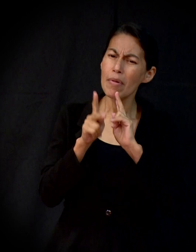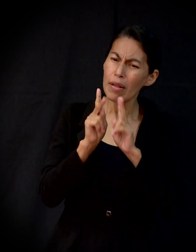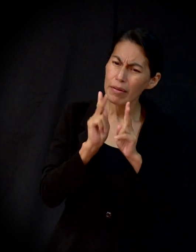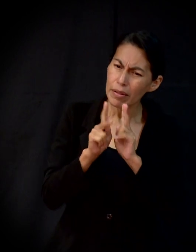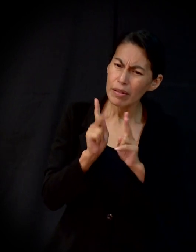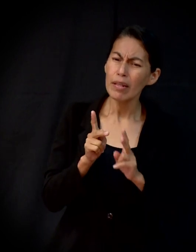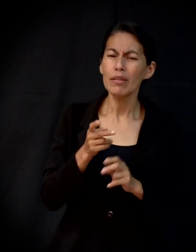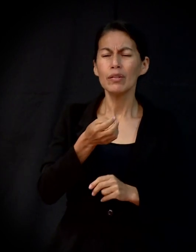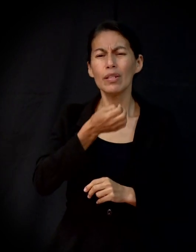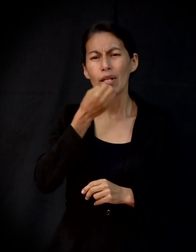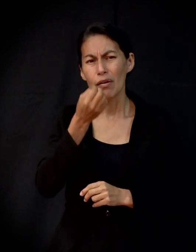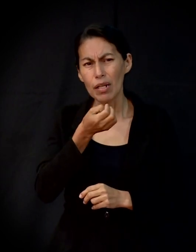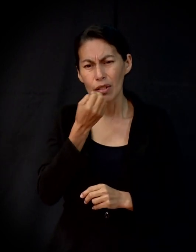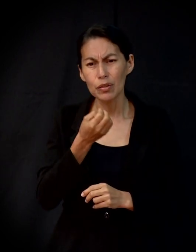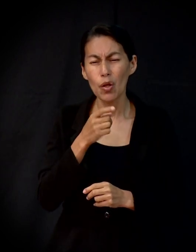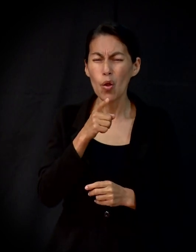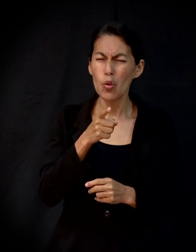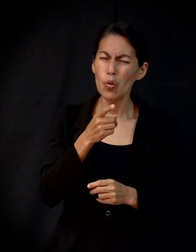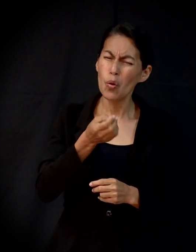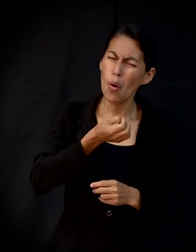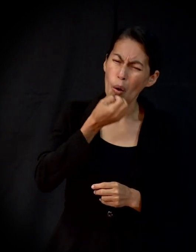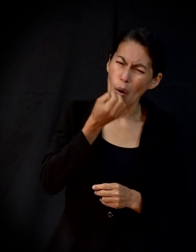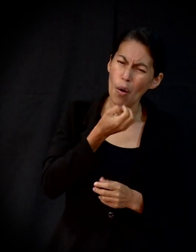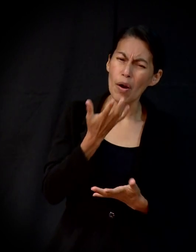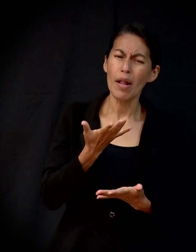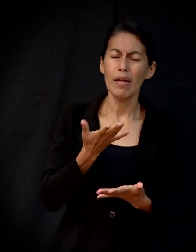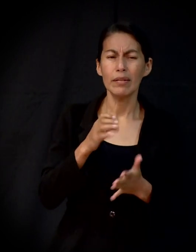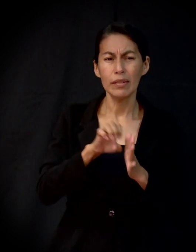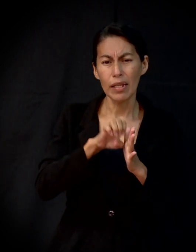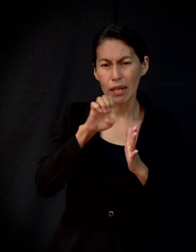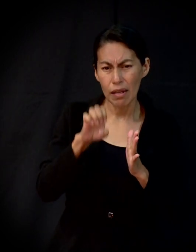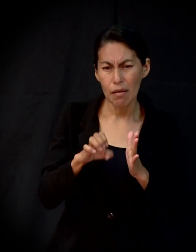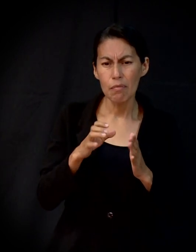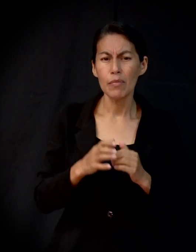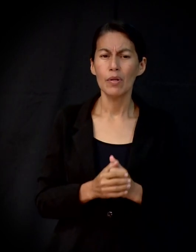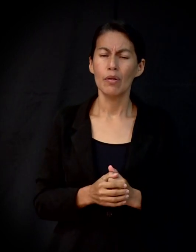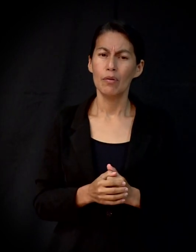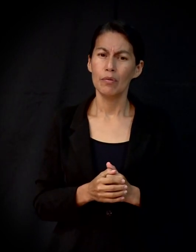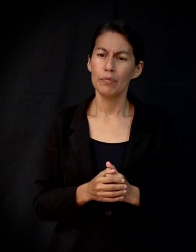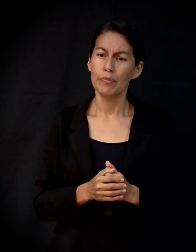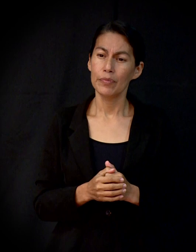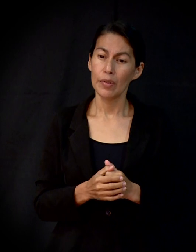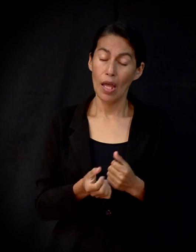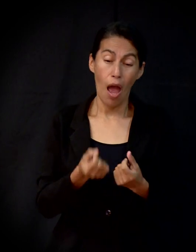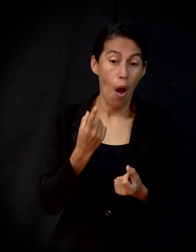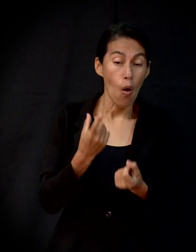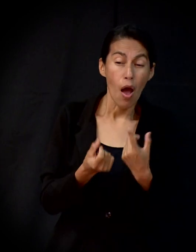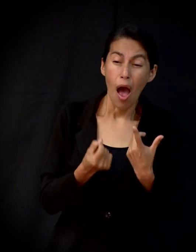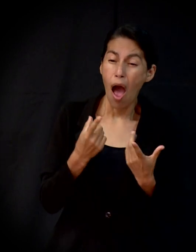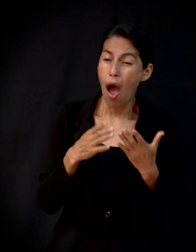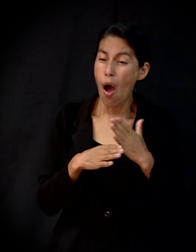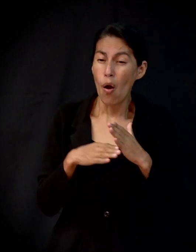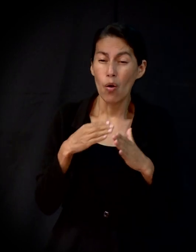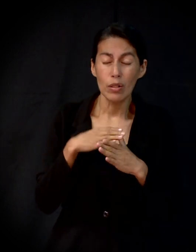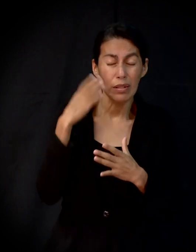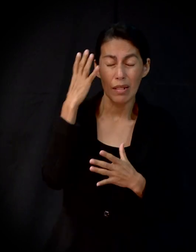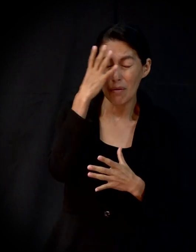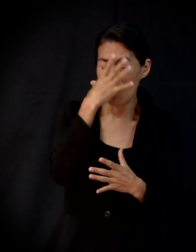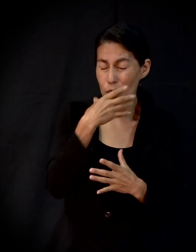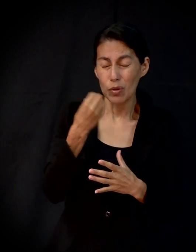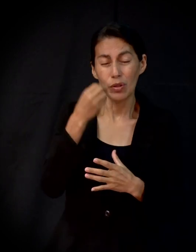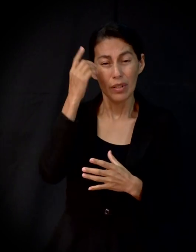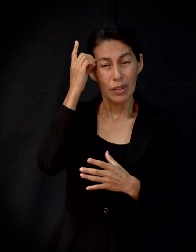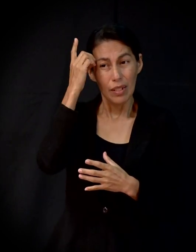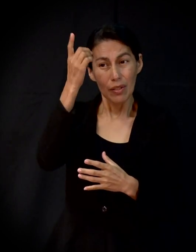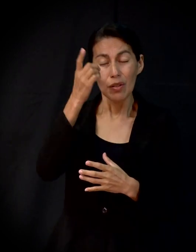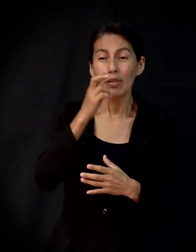¿Qué ha pasado en la oración cuando estás orando, por ejemplo? ¿Qué cosas maravillosas que Dios